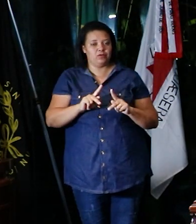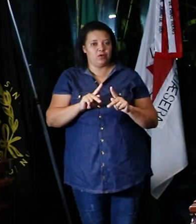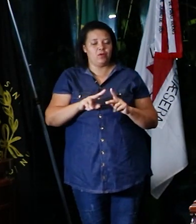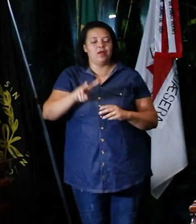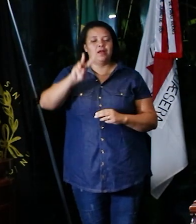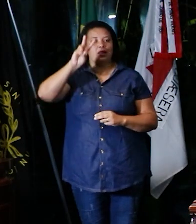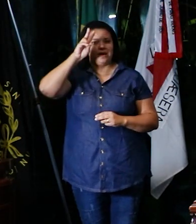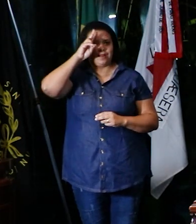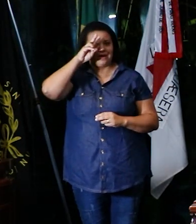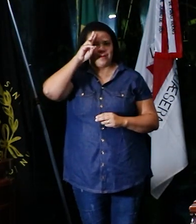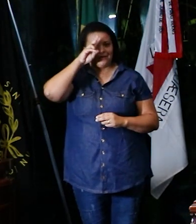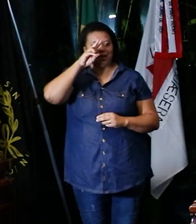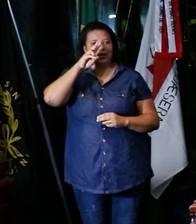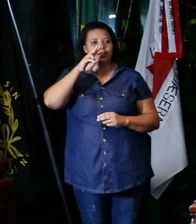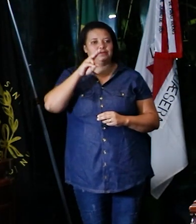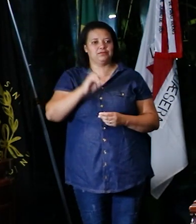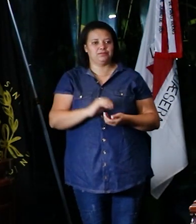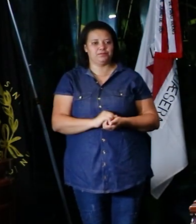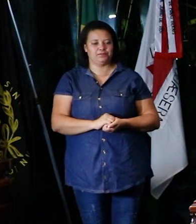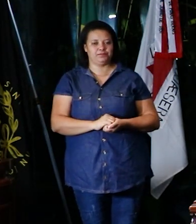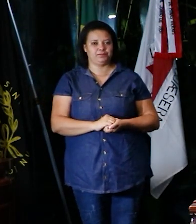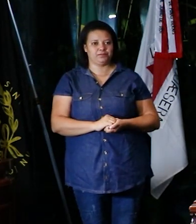isso mais adiante.